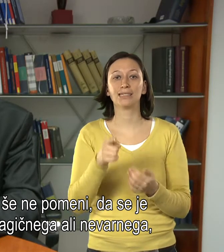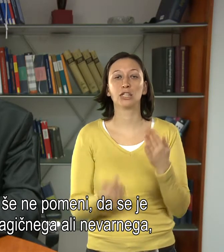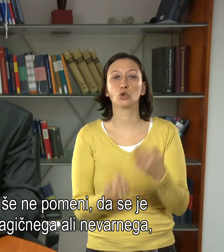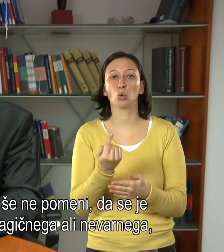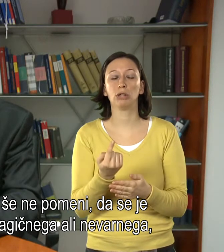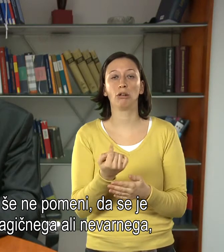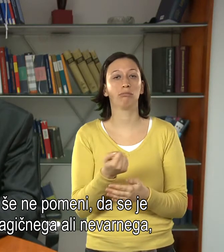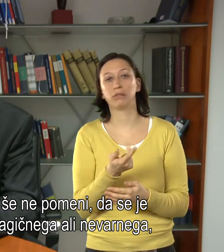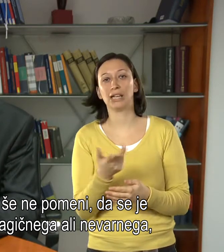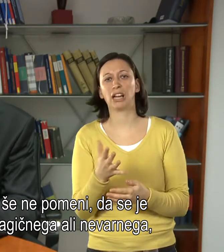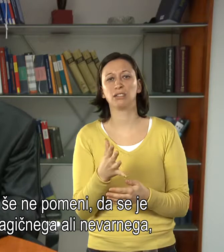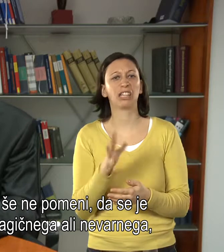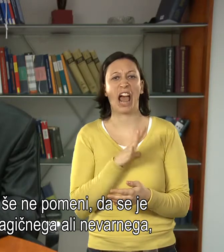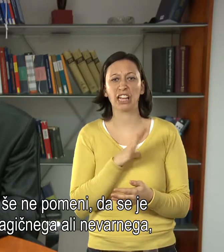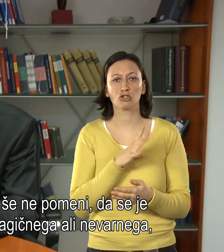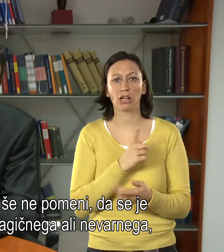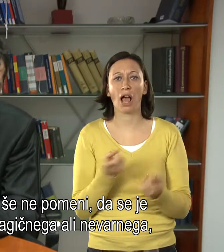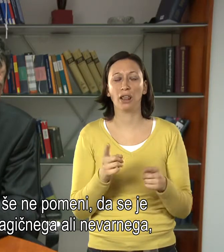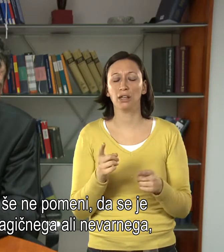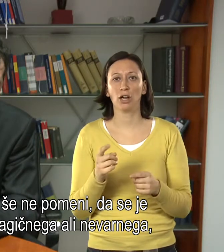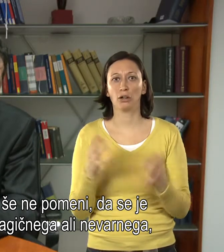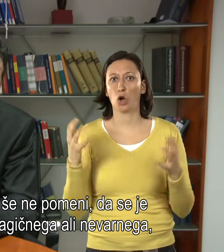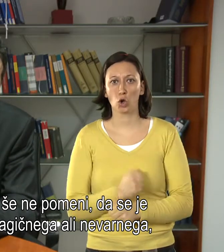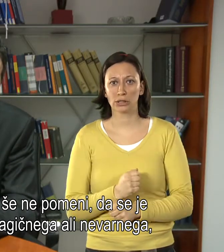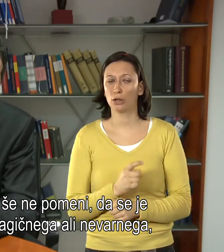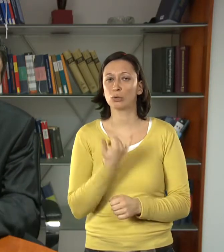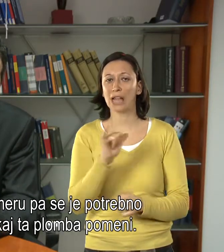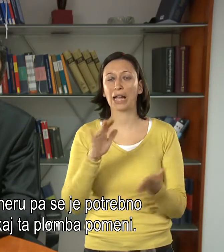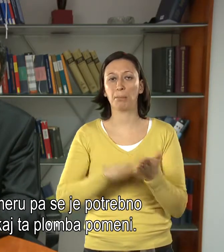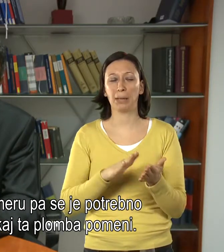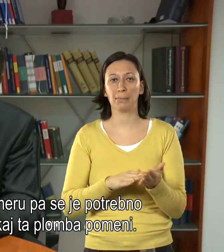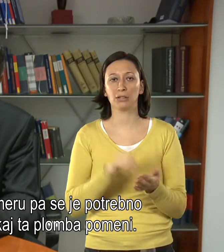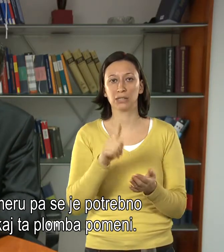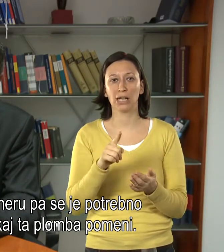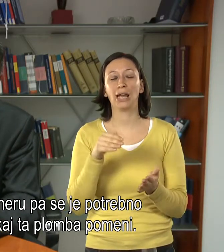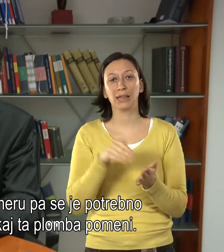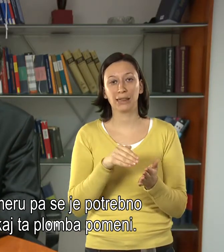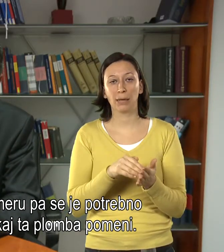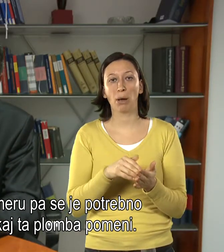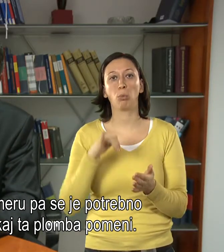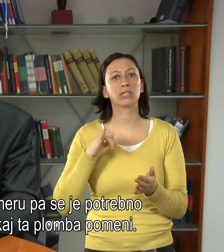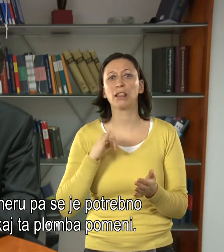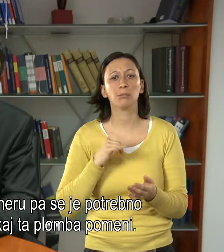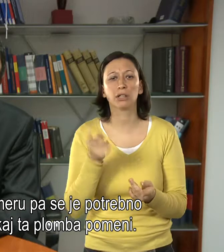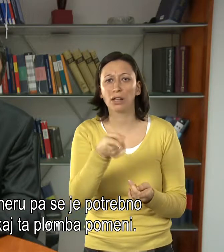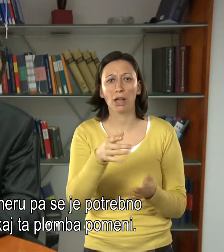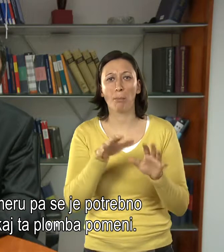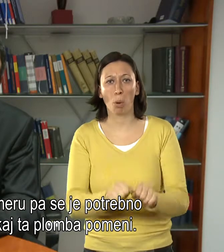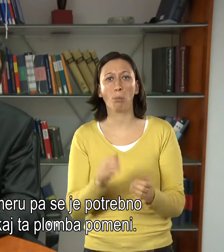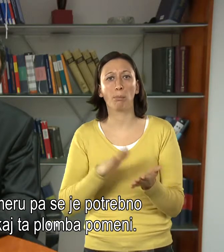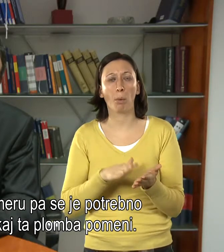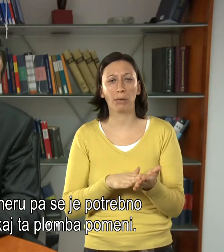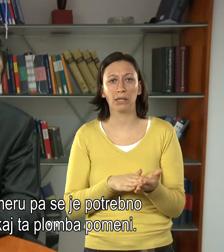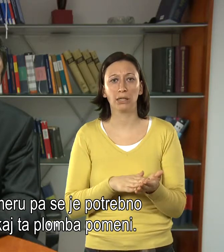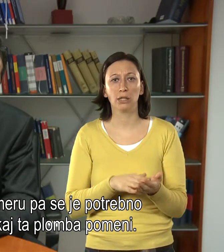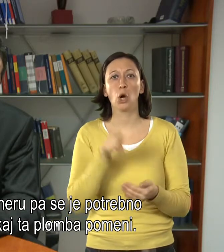da se je zgodilo nekaj tragičnega ali pa nevarnega, ampak v vsakem primeru se pa je potrebno pozanimati, kaj